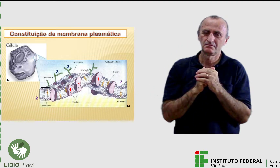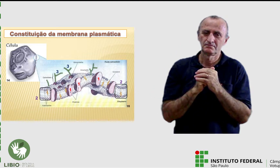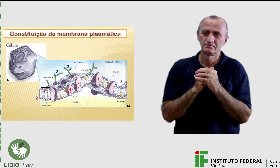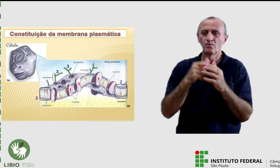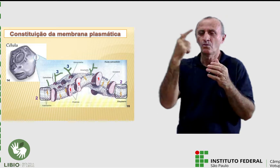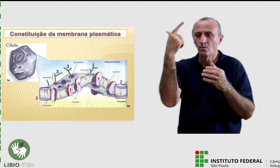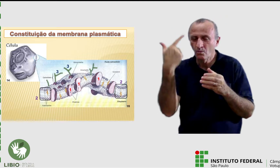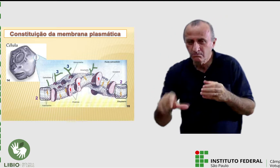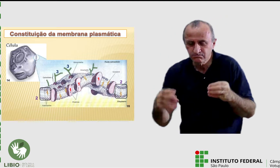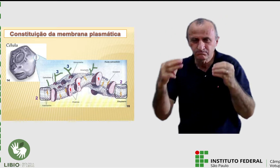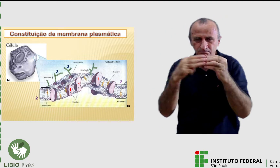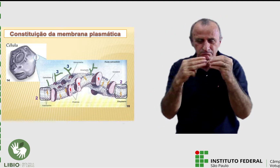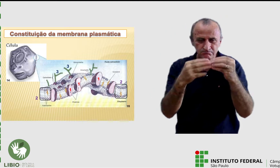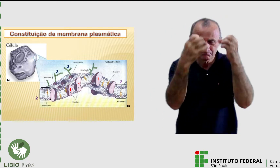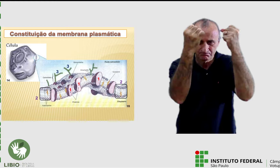As outras funções são